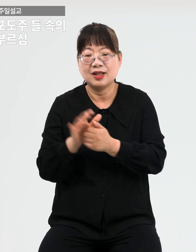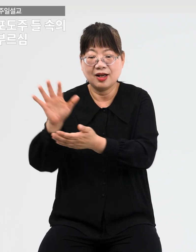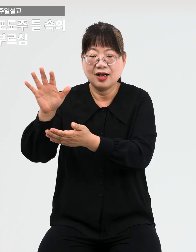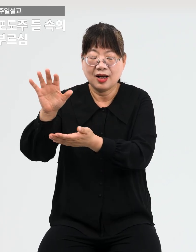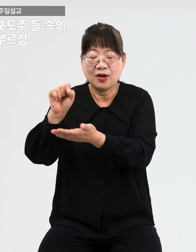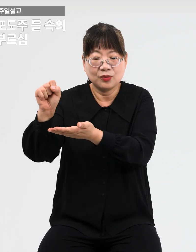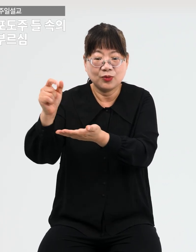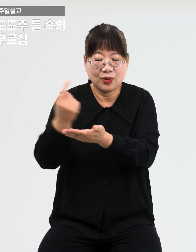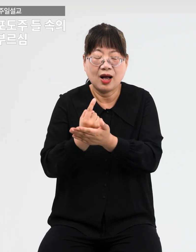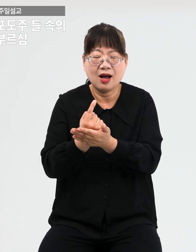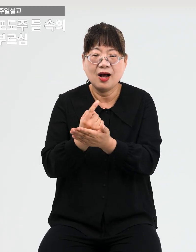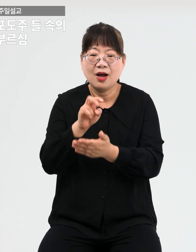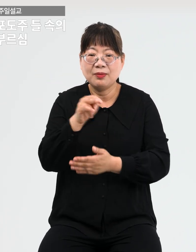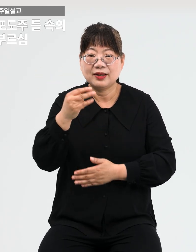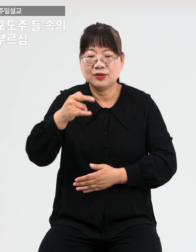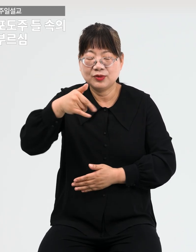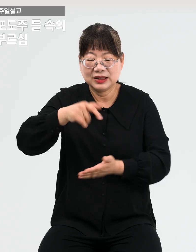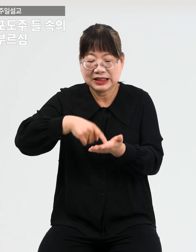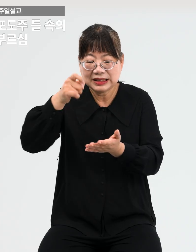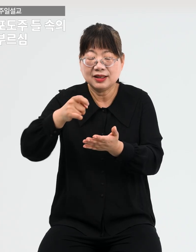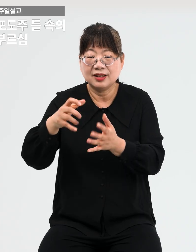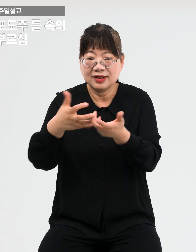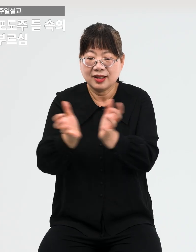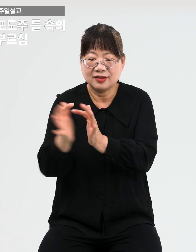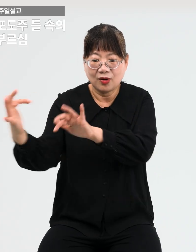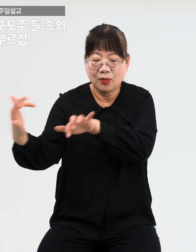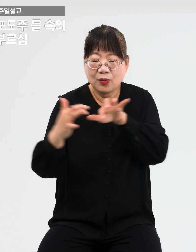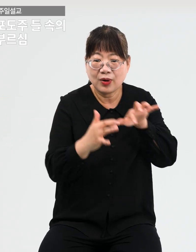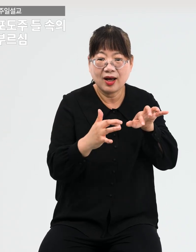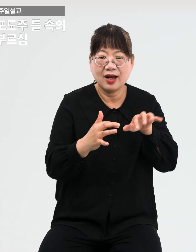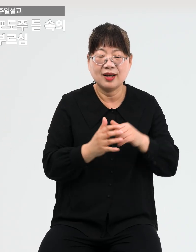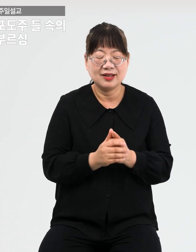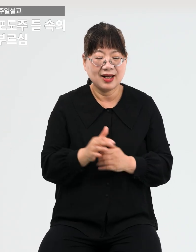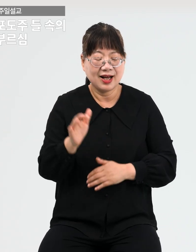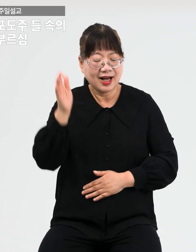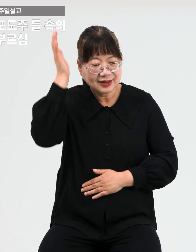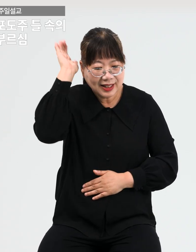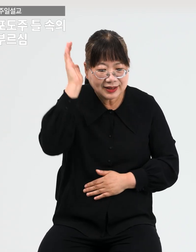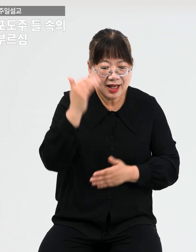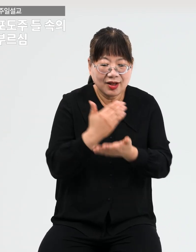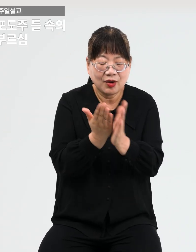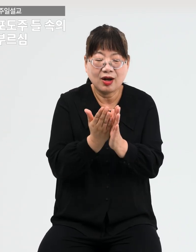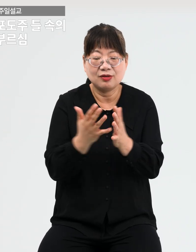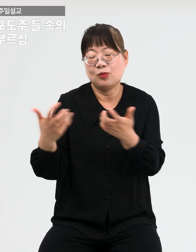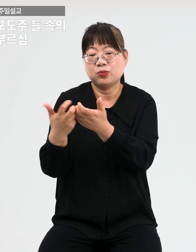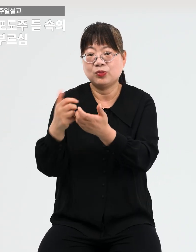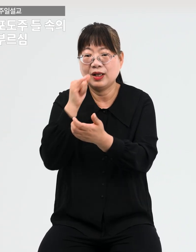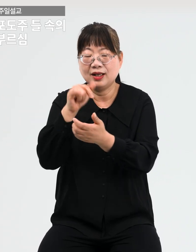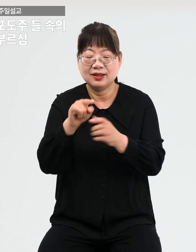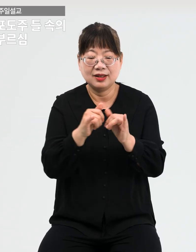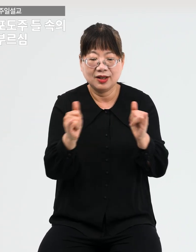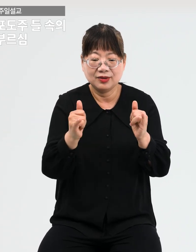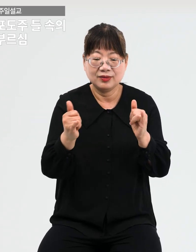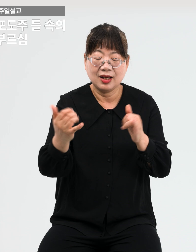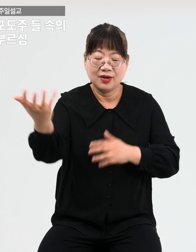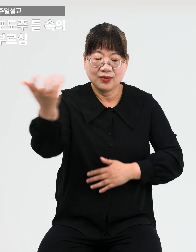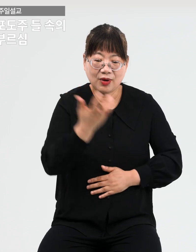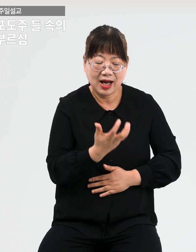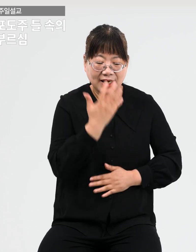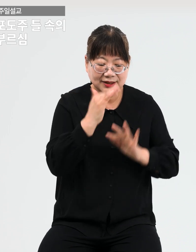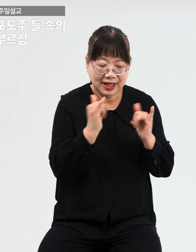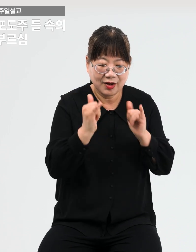떼와 같이 많이 들어오니 그 사람과 낙타가 무수함이라. 그들이 그 땅에 들어와 멸하려